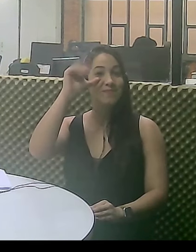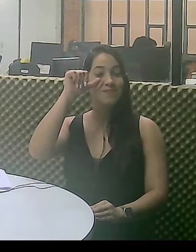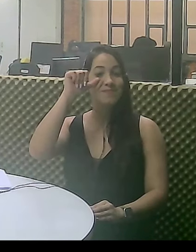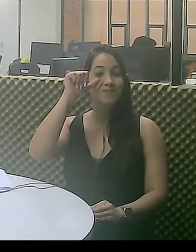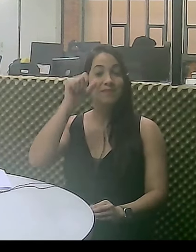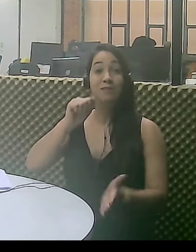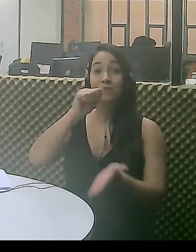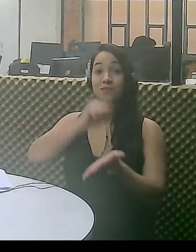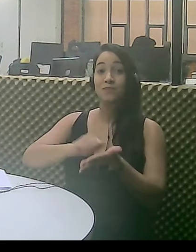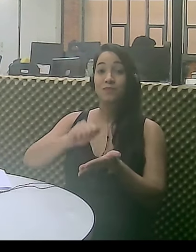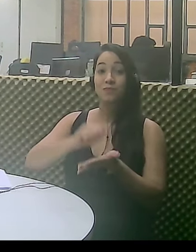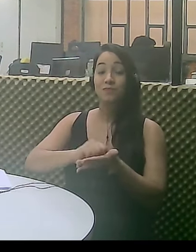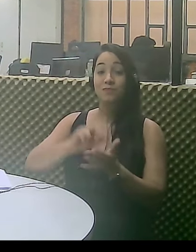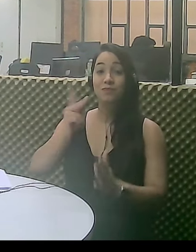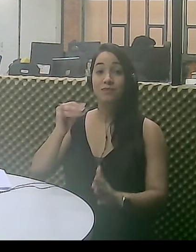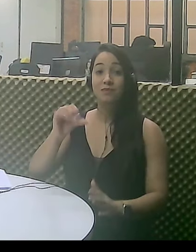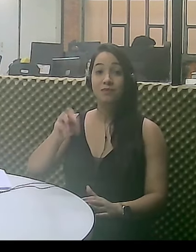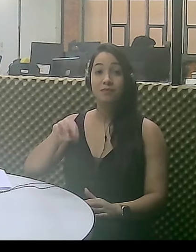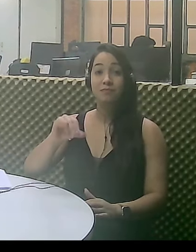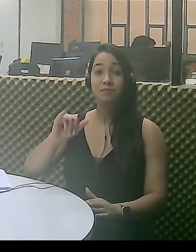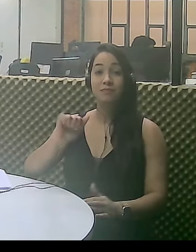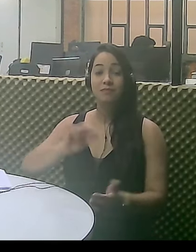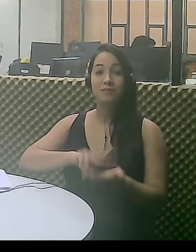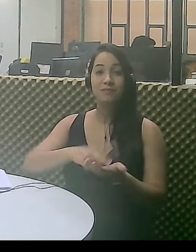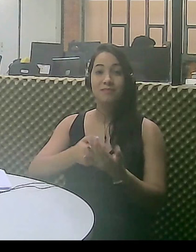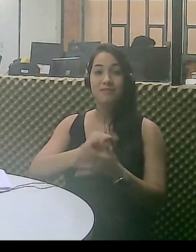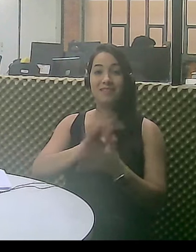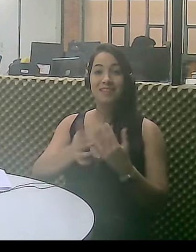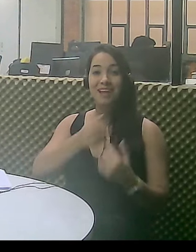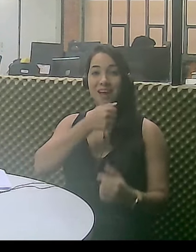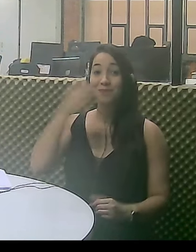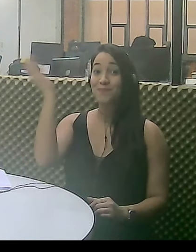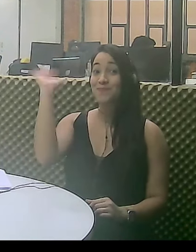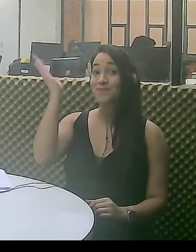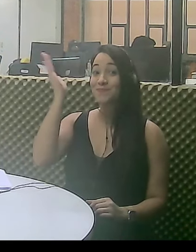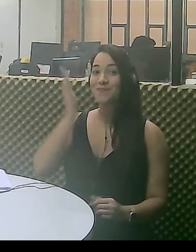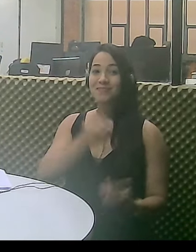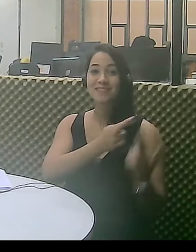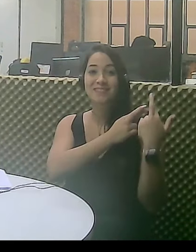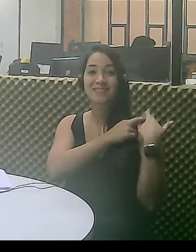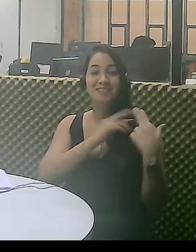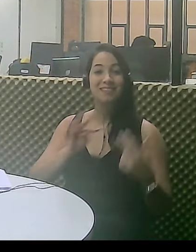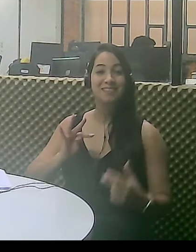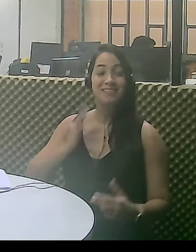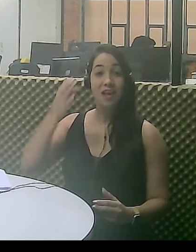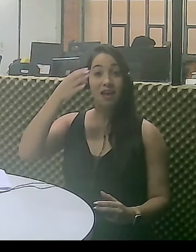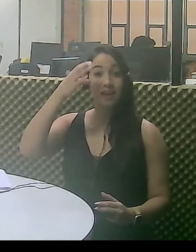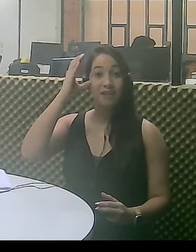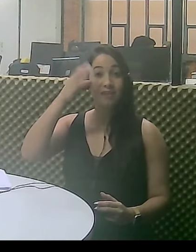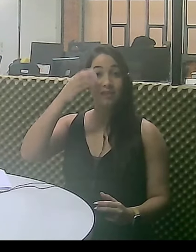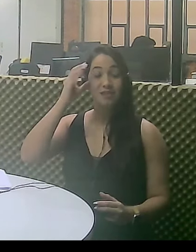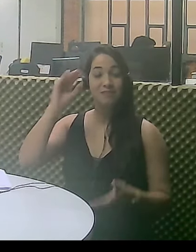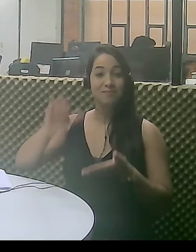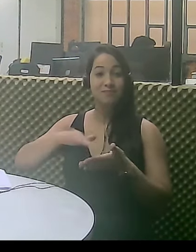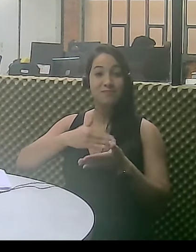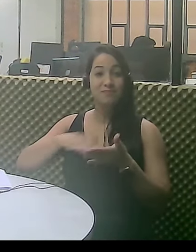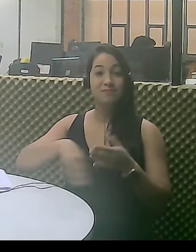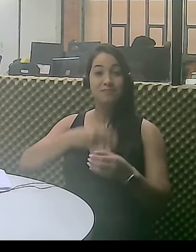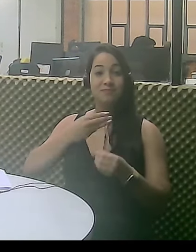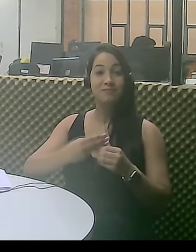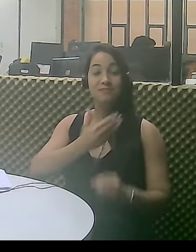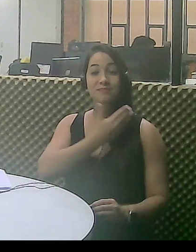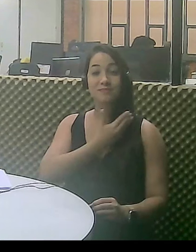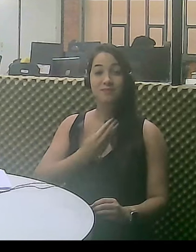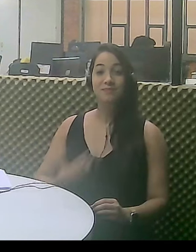audiência. Edição Ismênia Keller. Tradução em Libras, Amanda Valentim. Responsável técnico, Cristiano Silva.